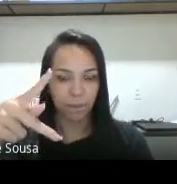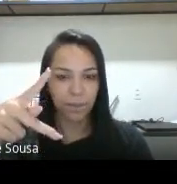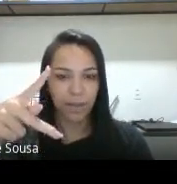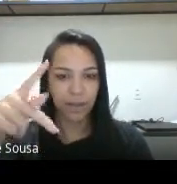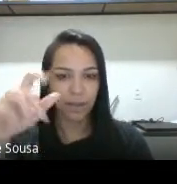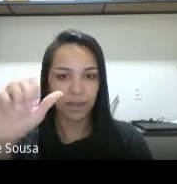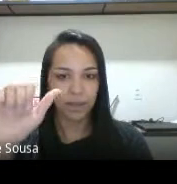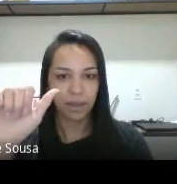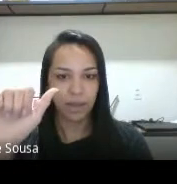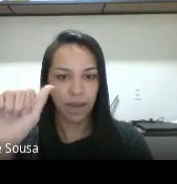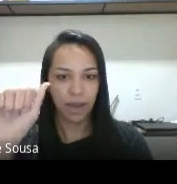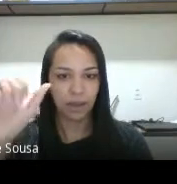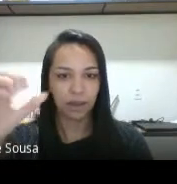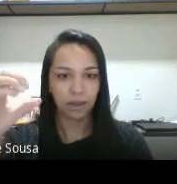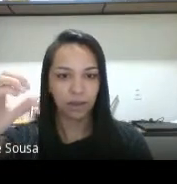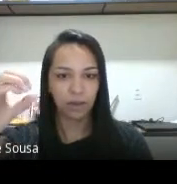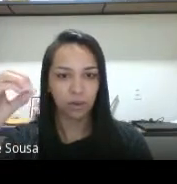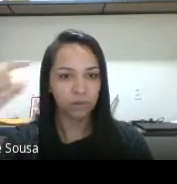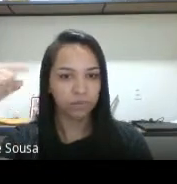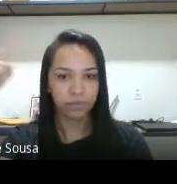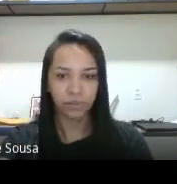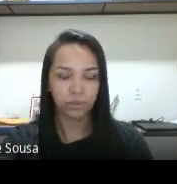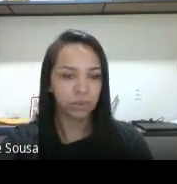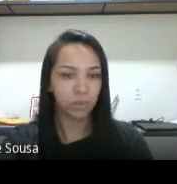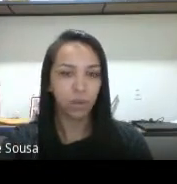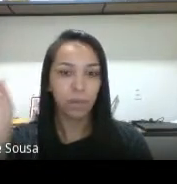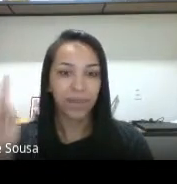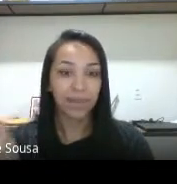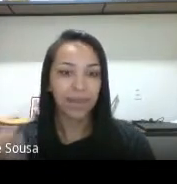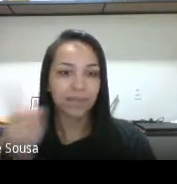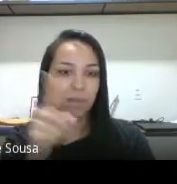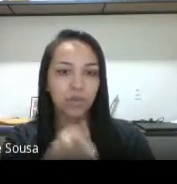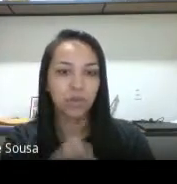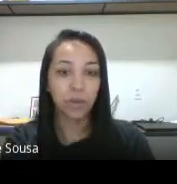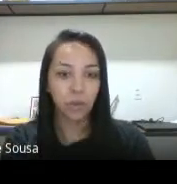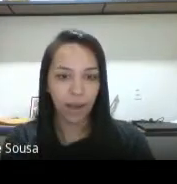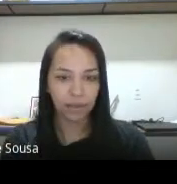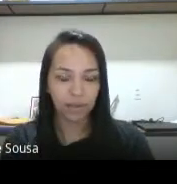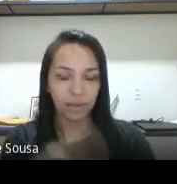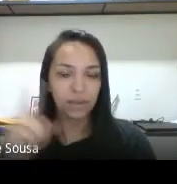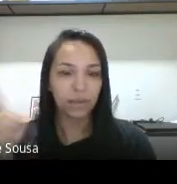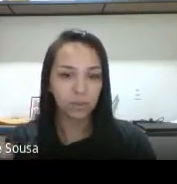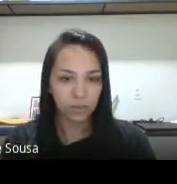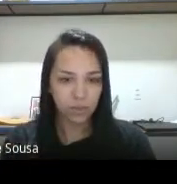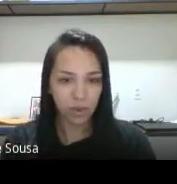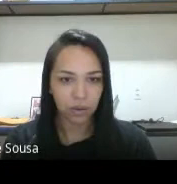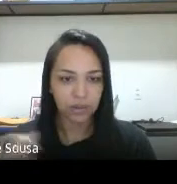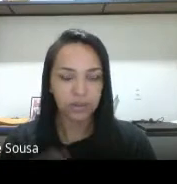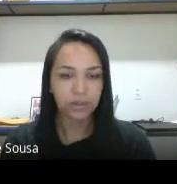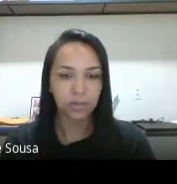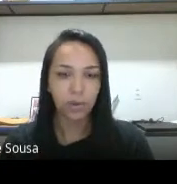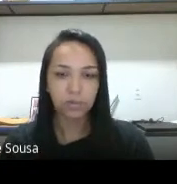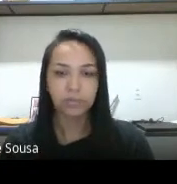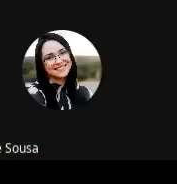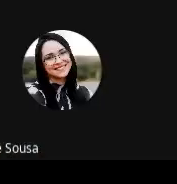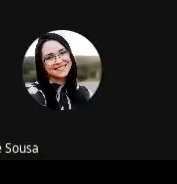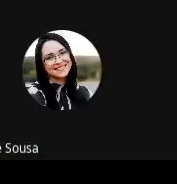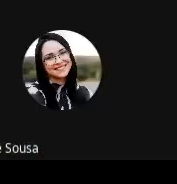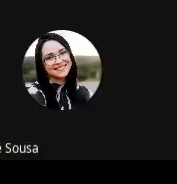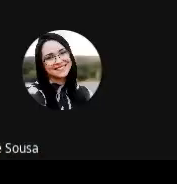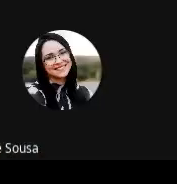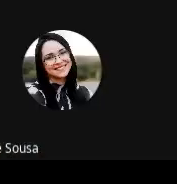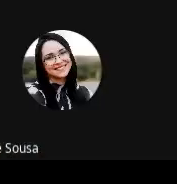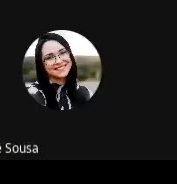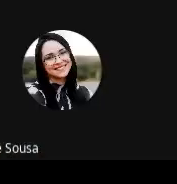aqui, ó. P, A, O, tio. Não. Porque quem recebe o tio é o A, não o O. Tá bom?